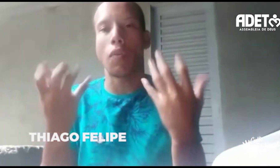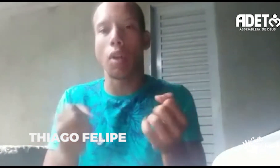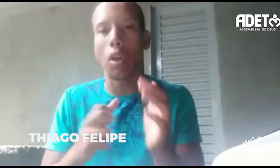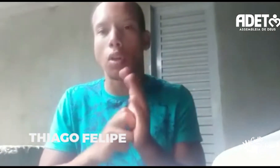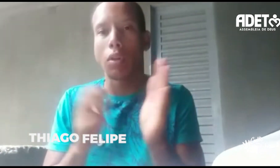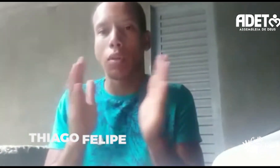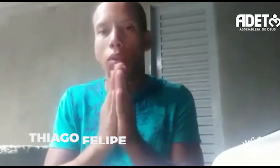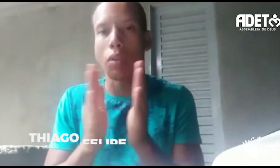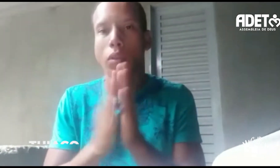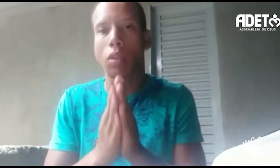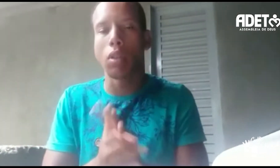orar?